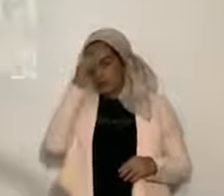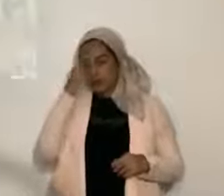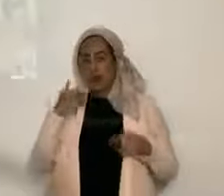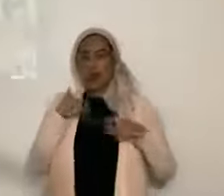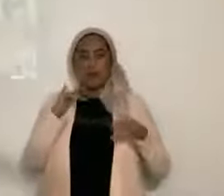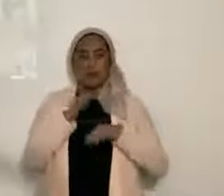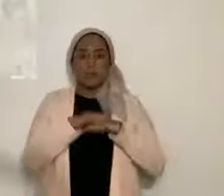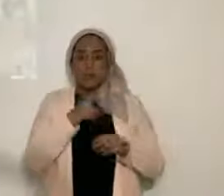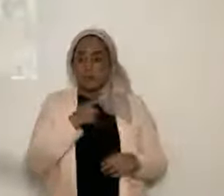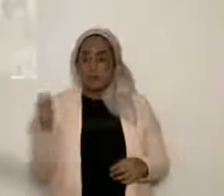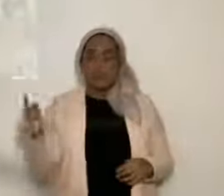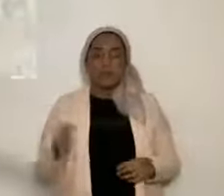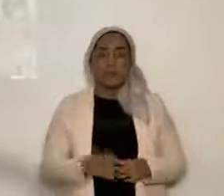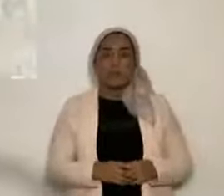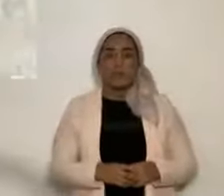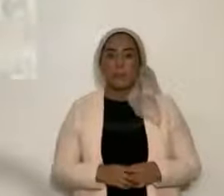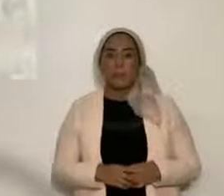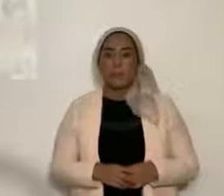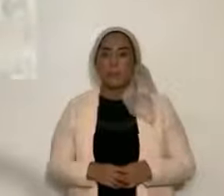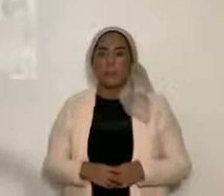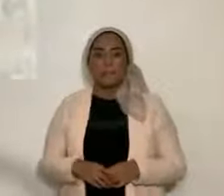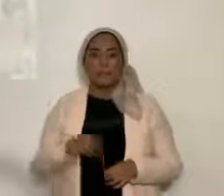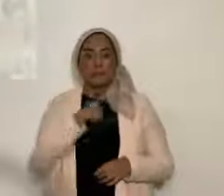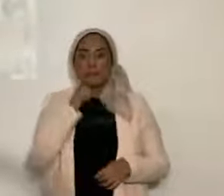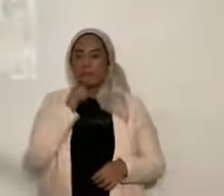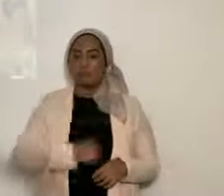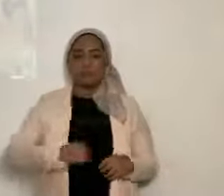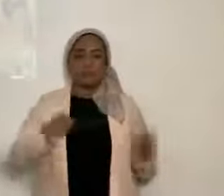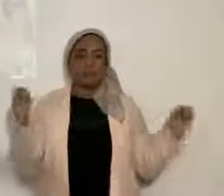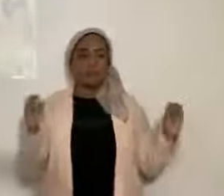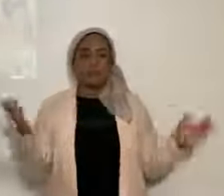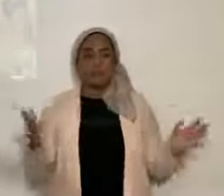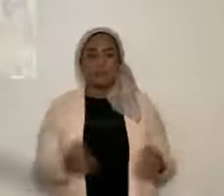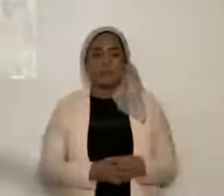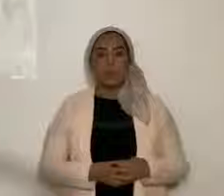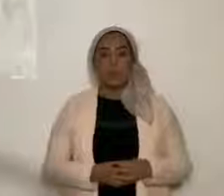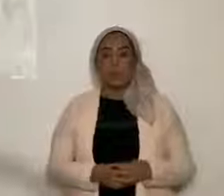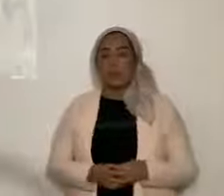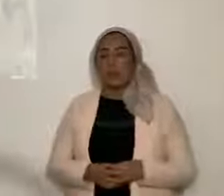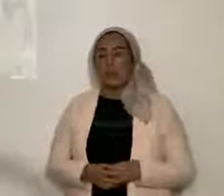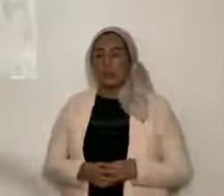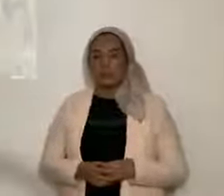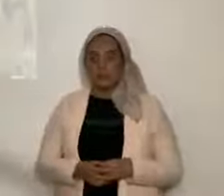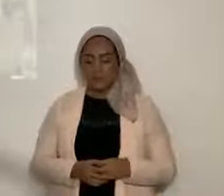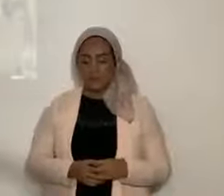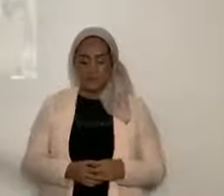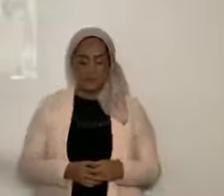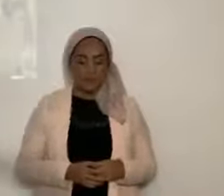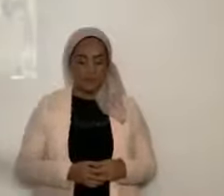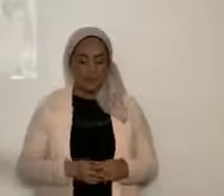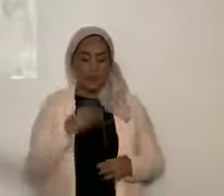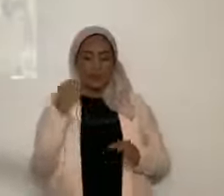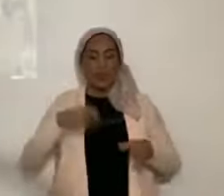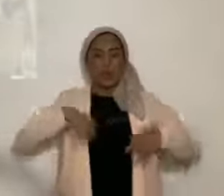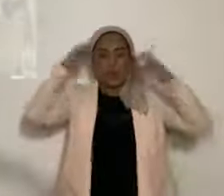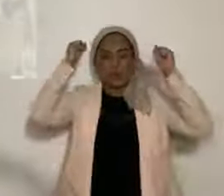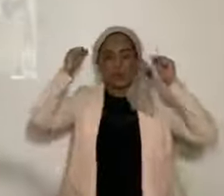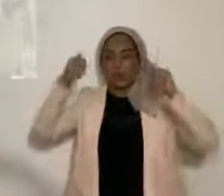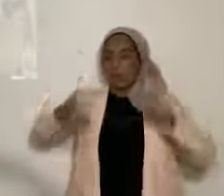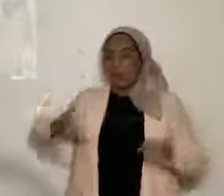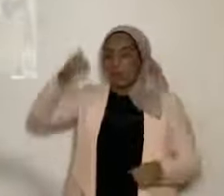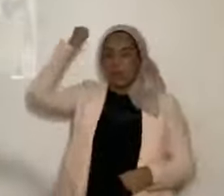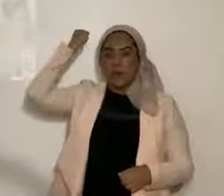rajem, compasión en hebreo, y no te arrepentiste. Y harpazo es sacar a la